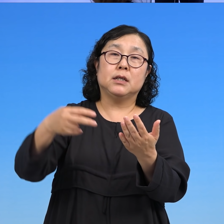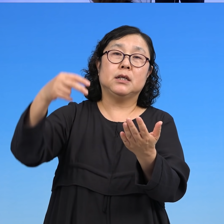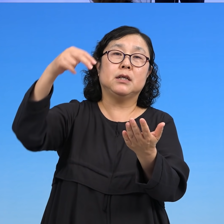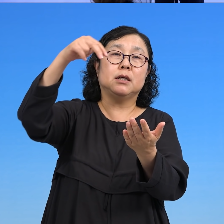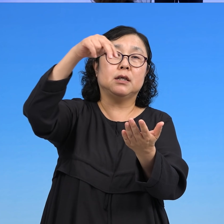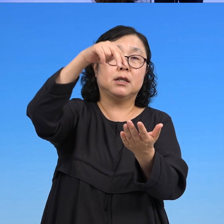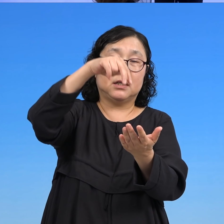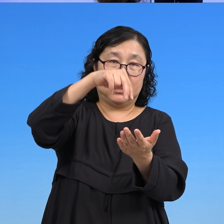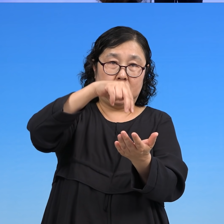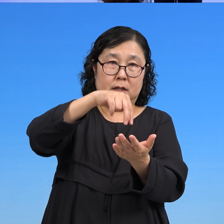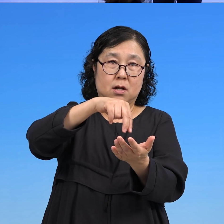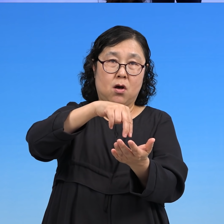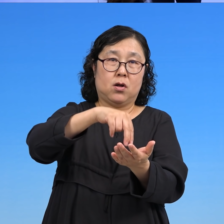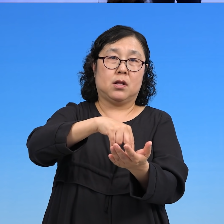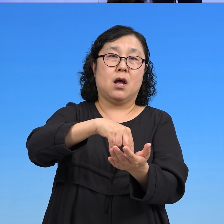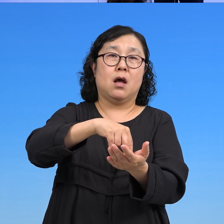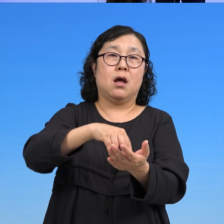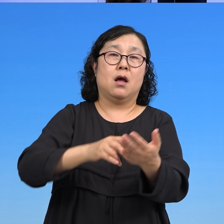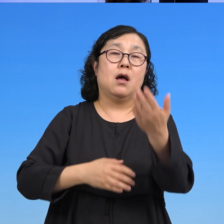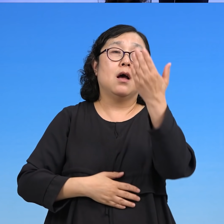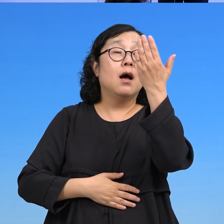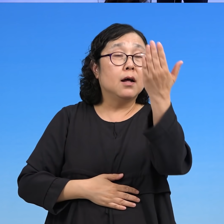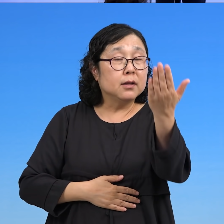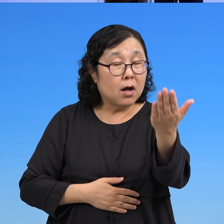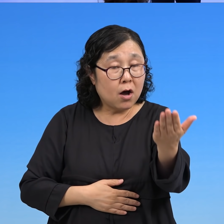일어나 너 걸어라